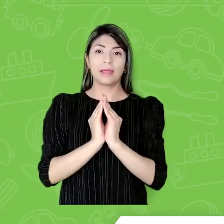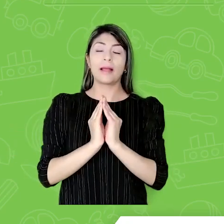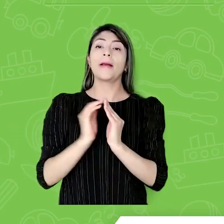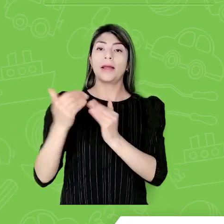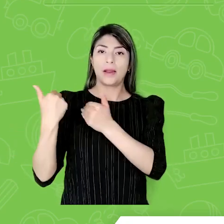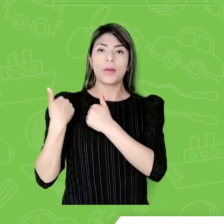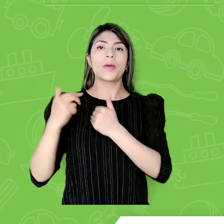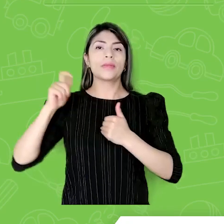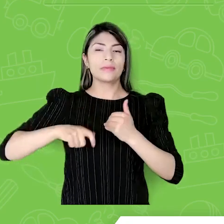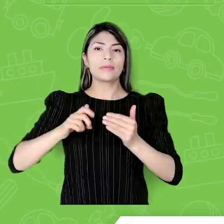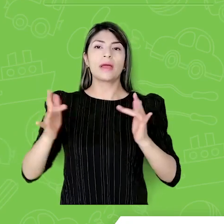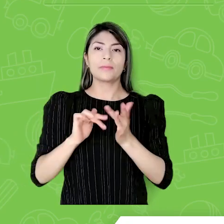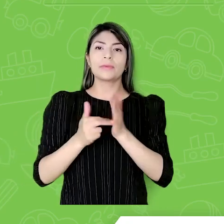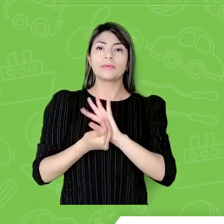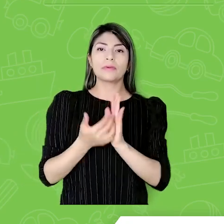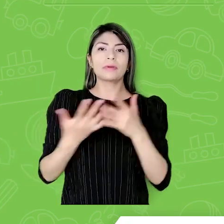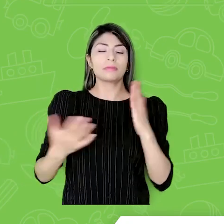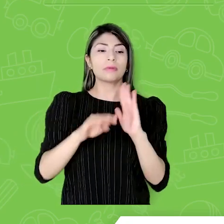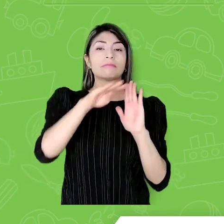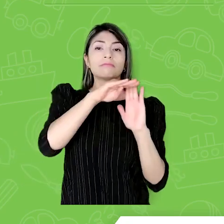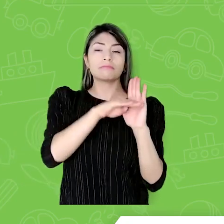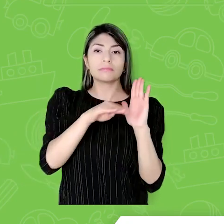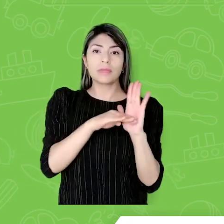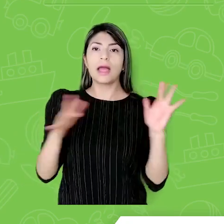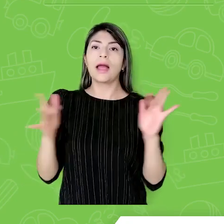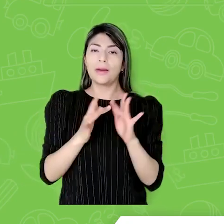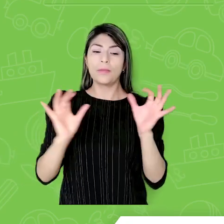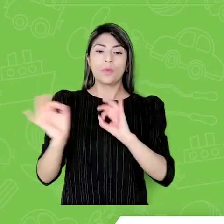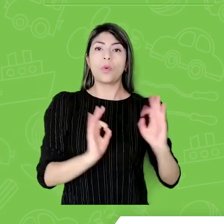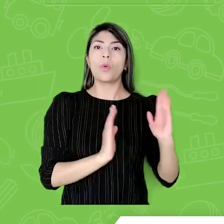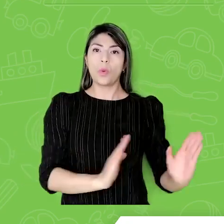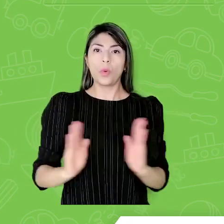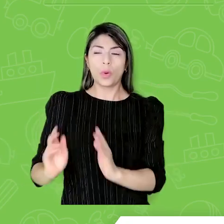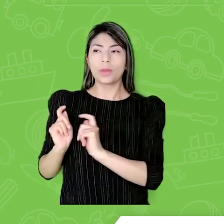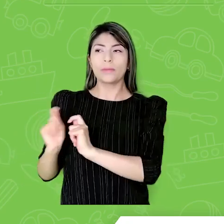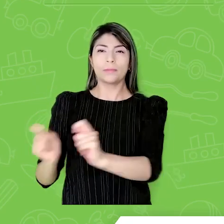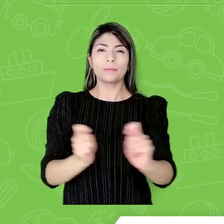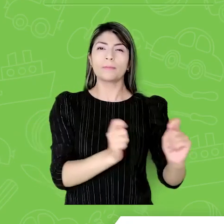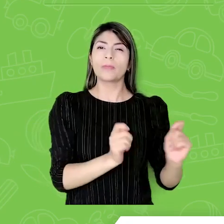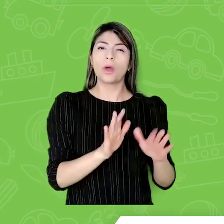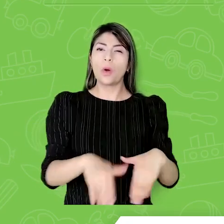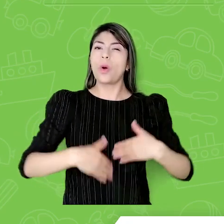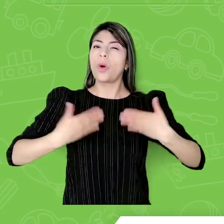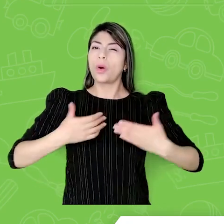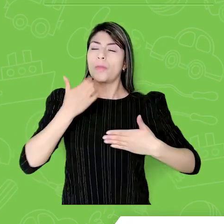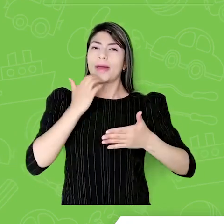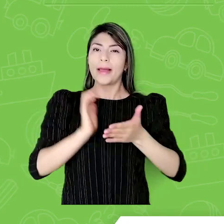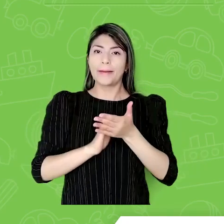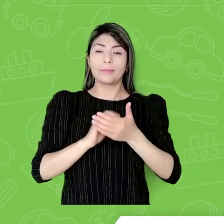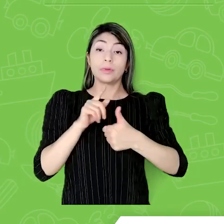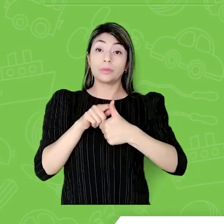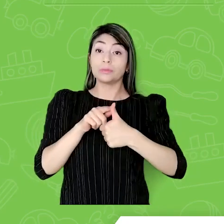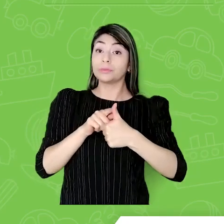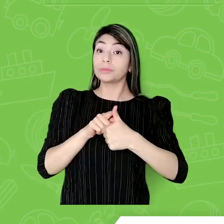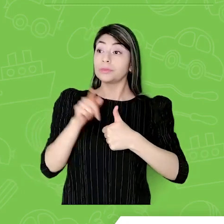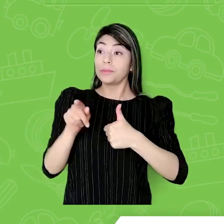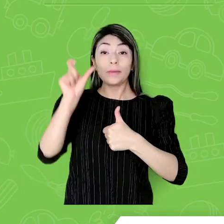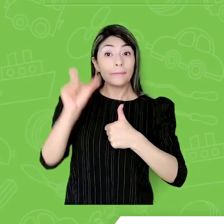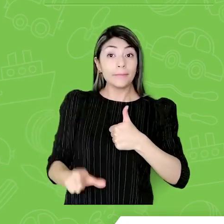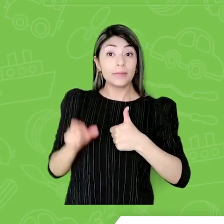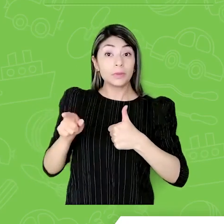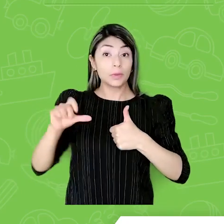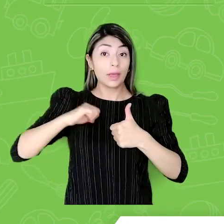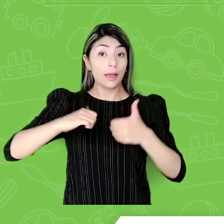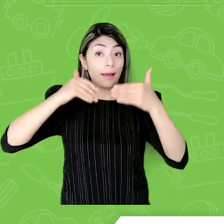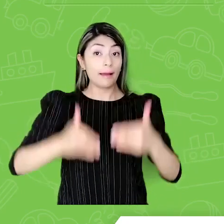el desempate, para lo cual se tendrán en cuenta los siguientes criterios, en su orden. 1. Con el